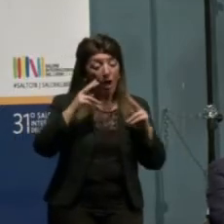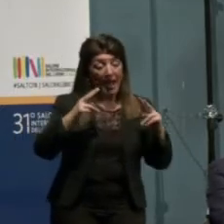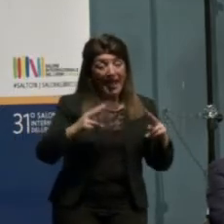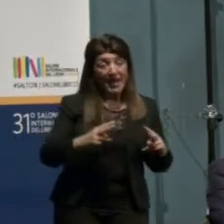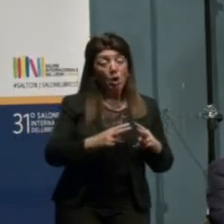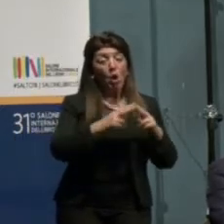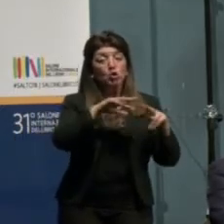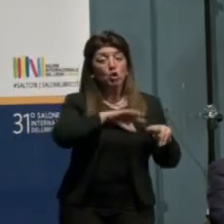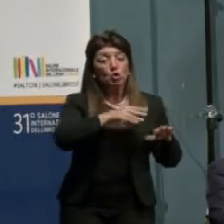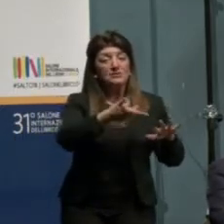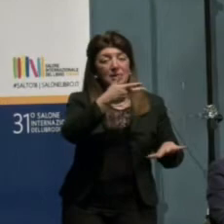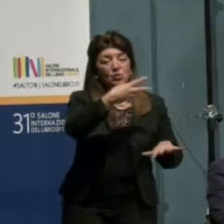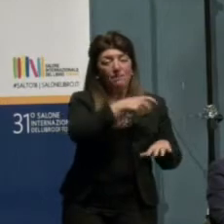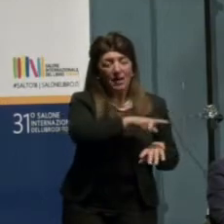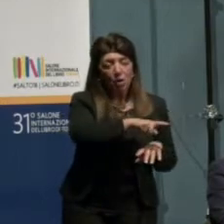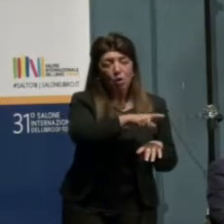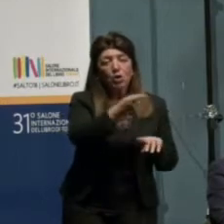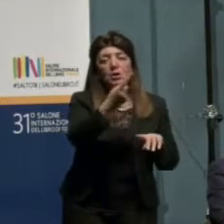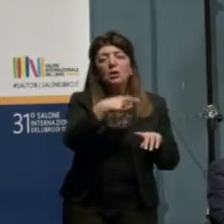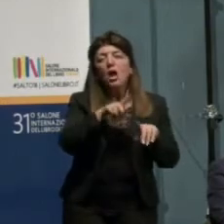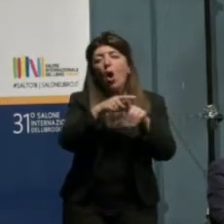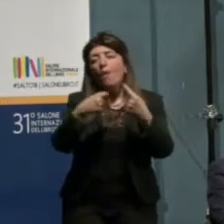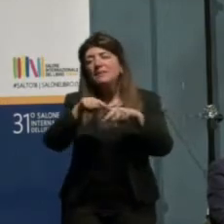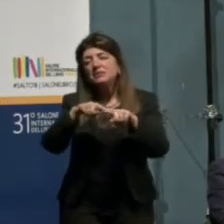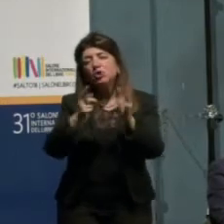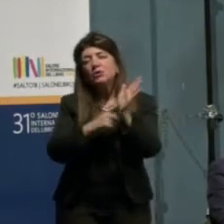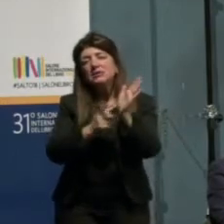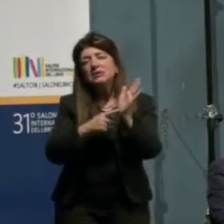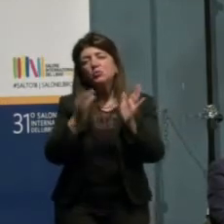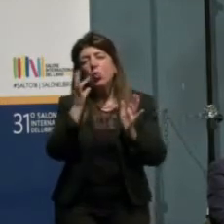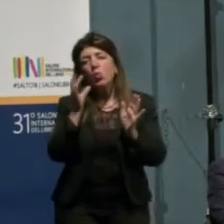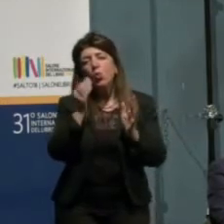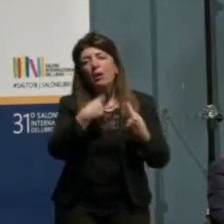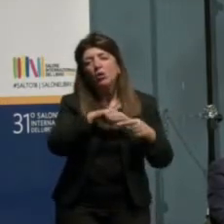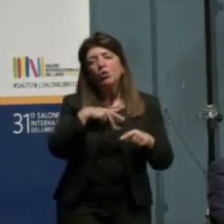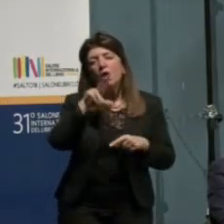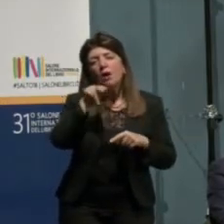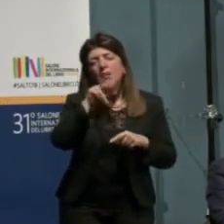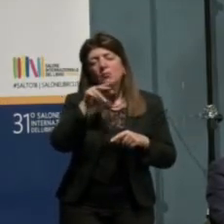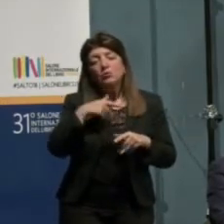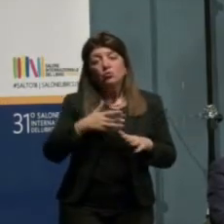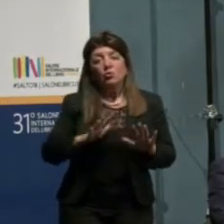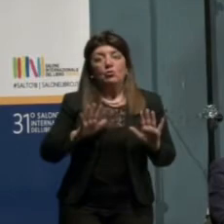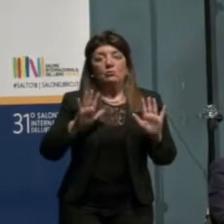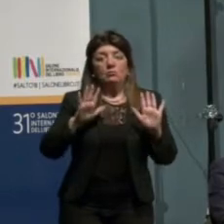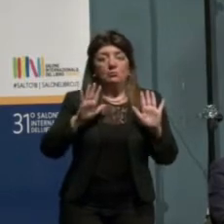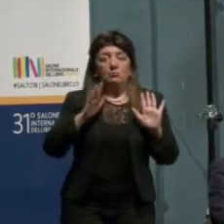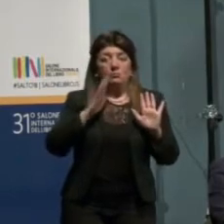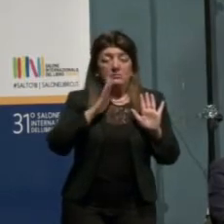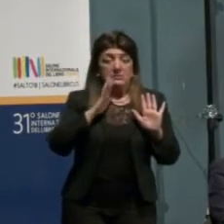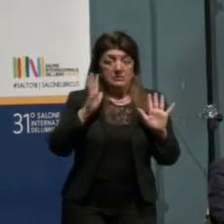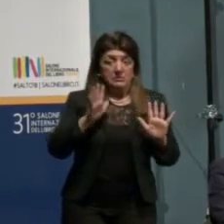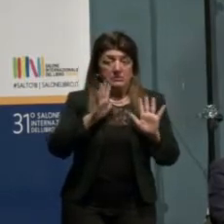senatore manconi alla commissione diritti umani dove avevamo detto no oddio non vorremmo mai che ci consegnassero